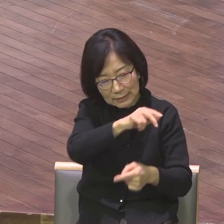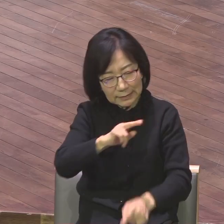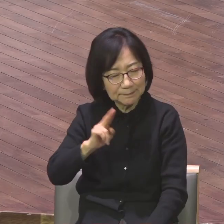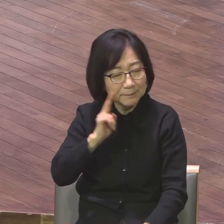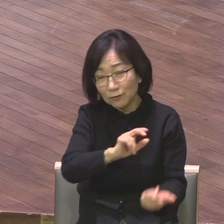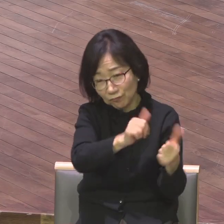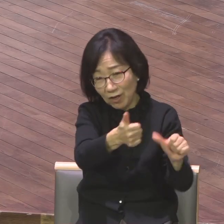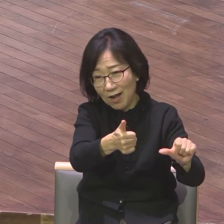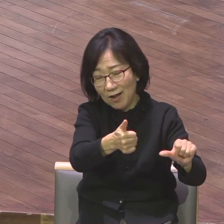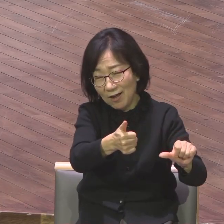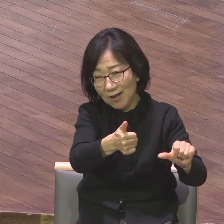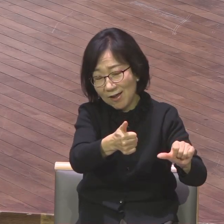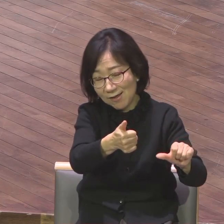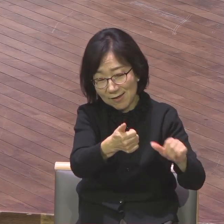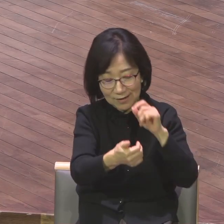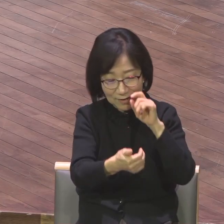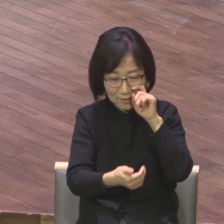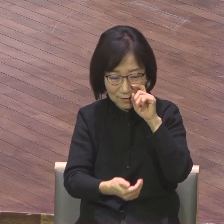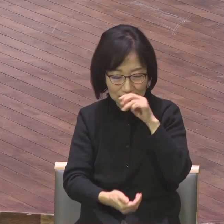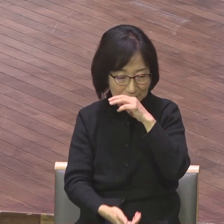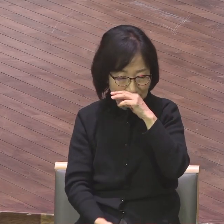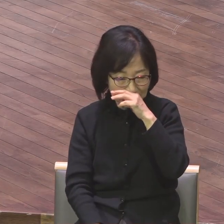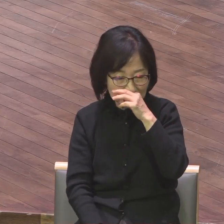하나님은 예수님을 최고로 높여줬어요.